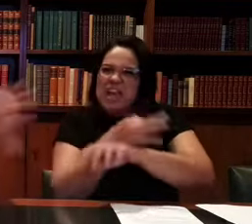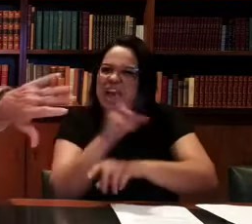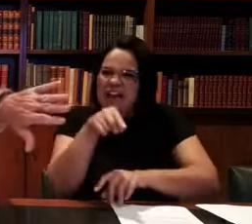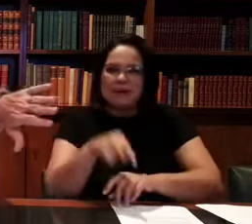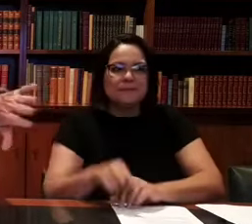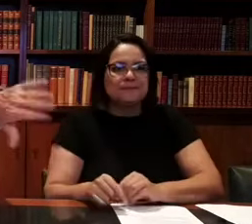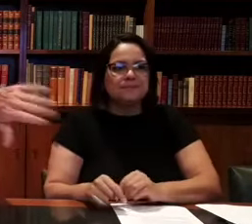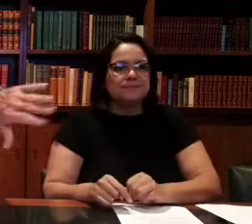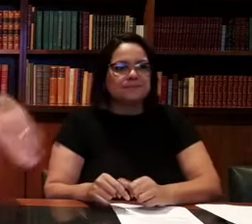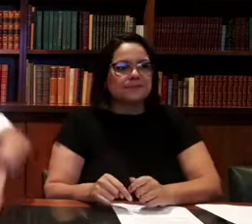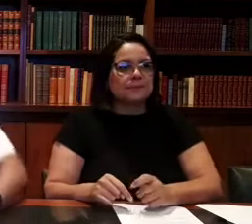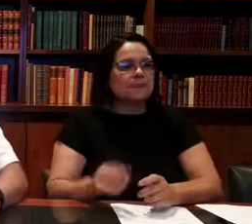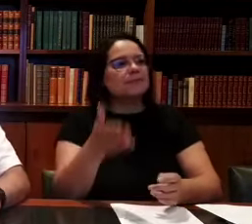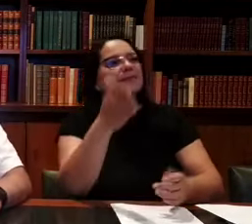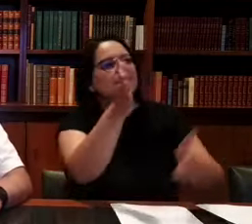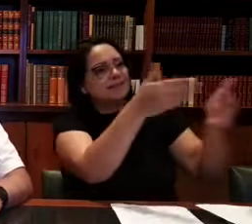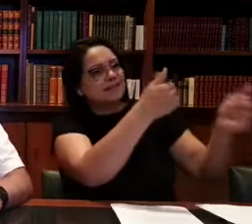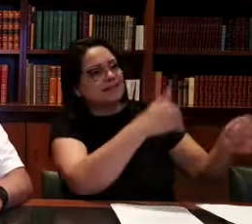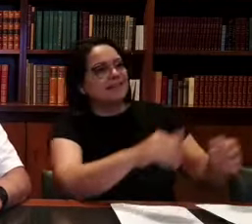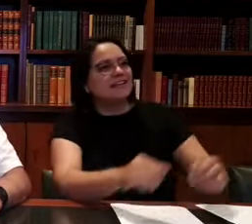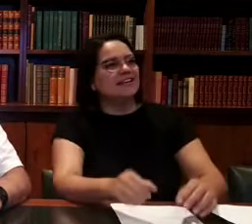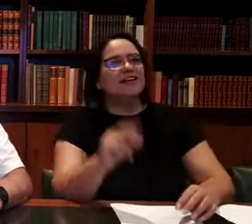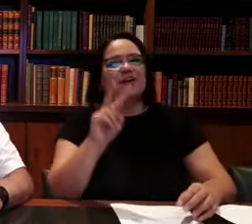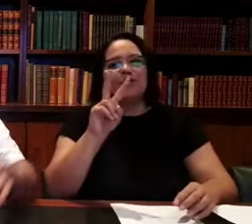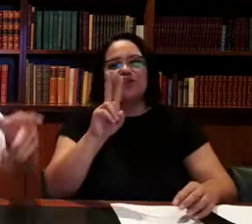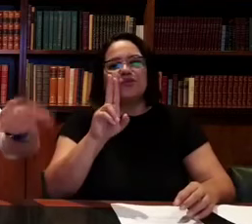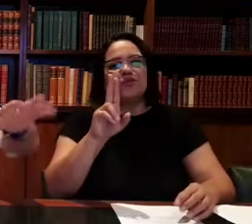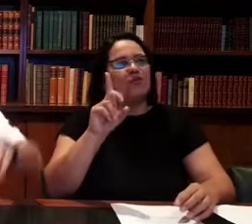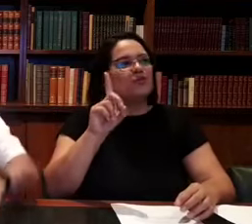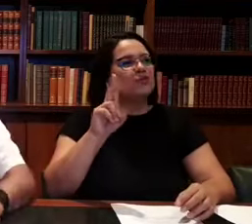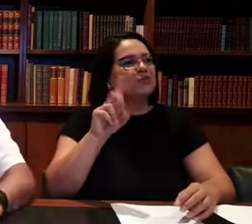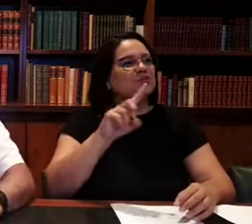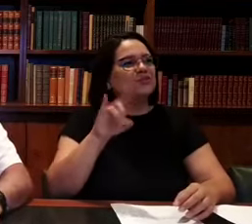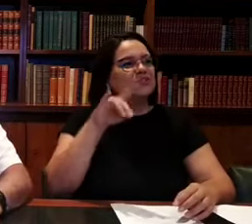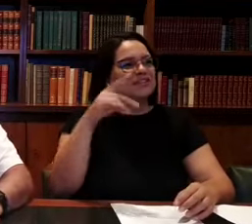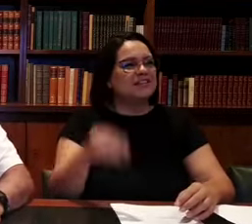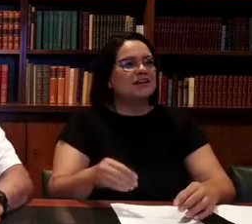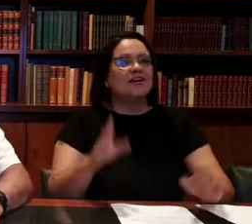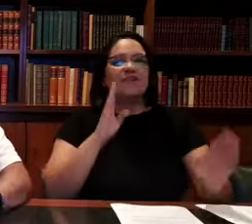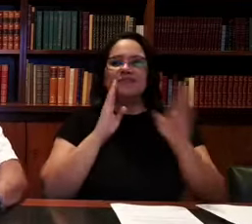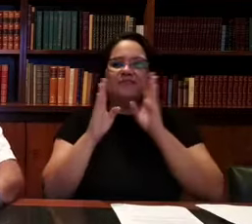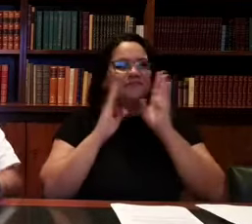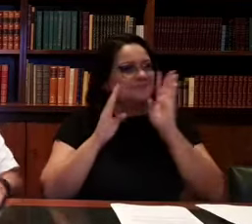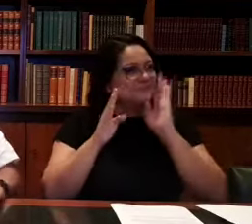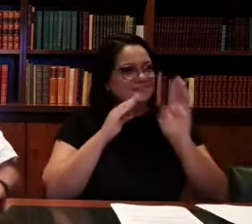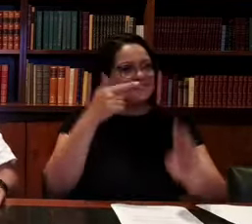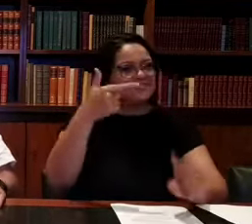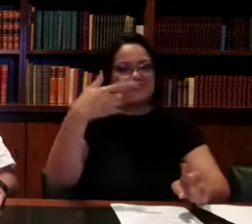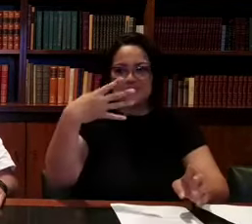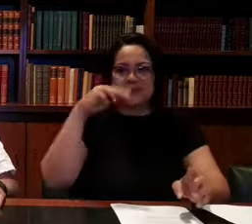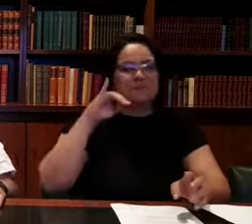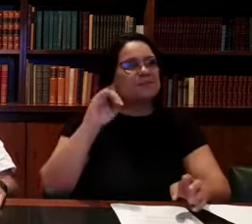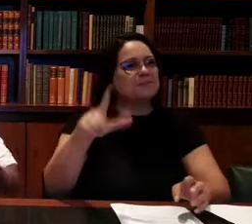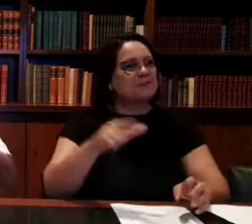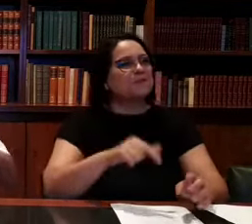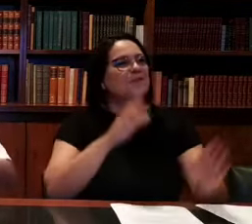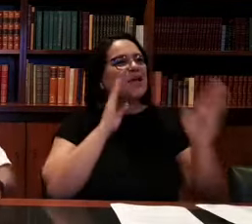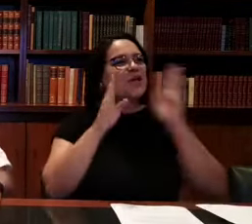tá na frente o reduziu botou produzir na frente aqui Facebook 24.000 YouTube